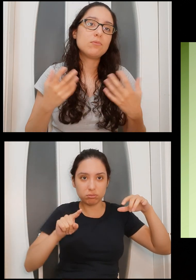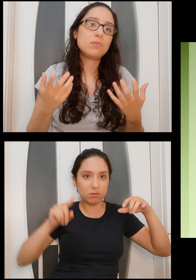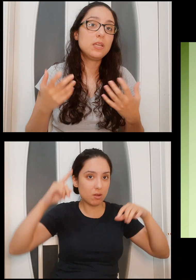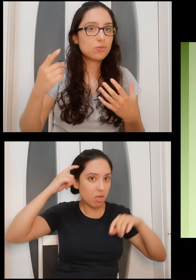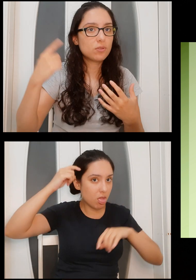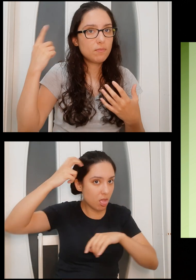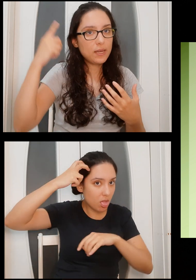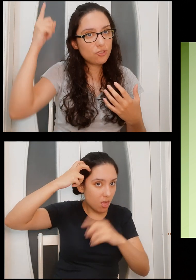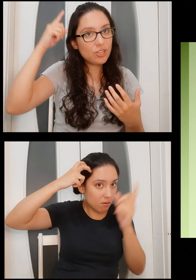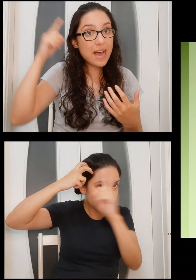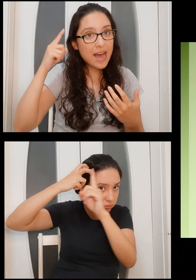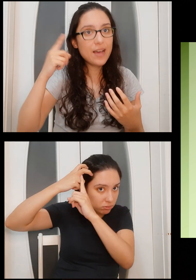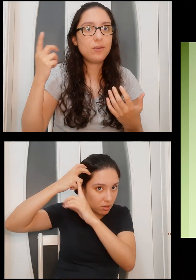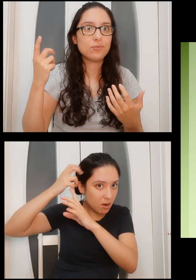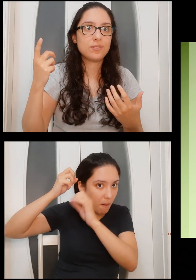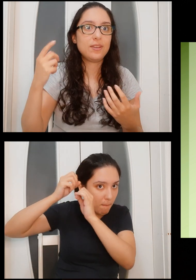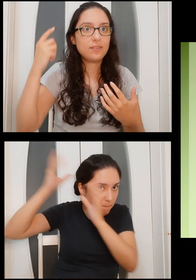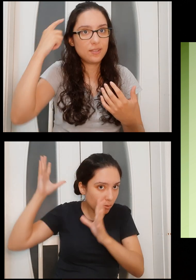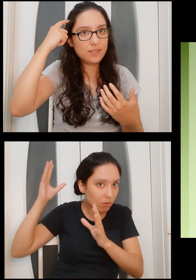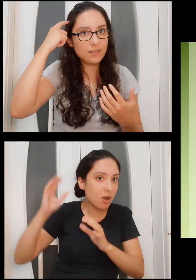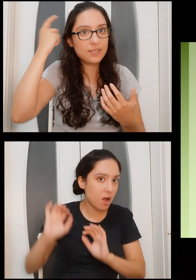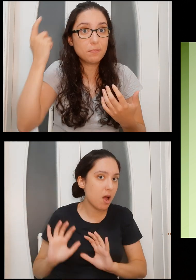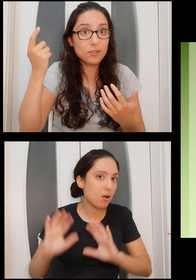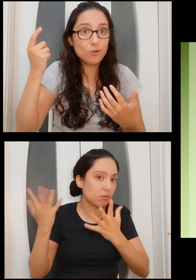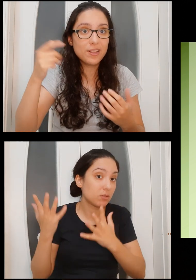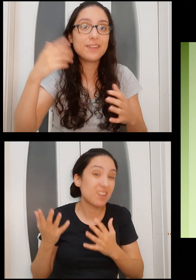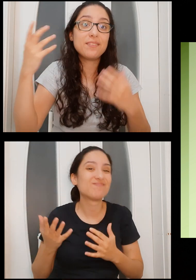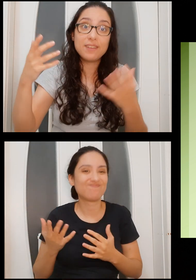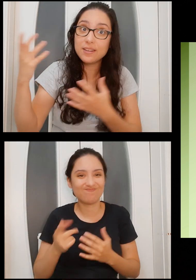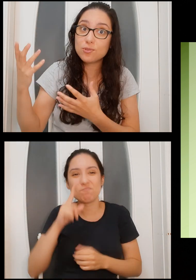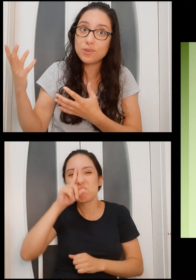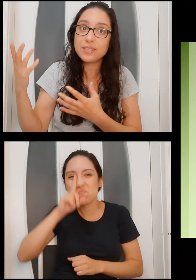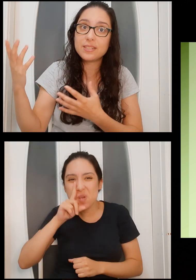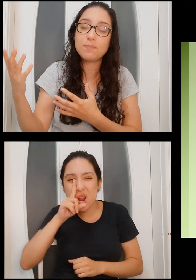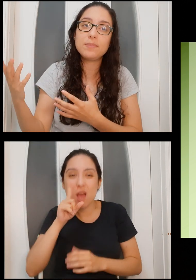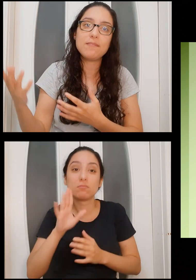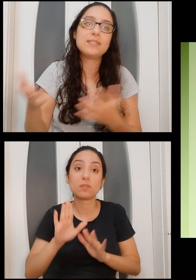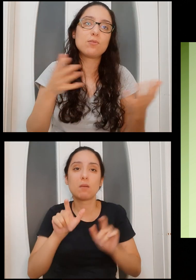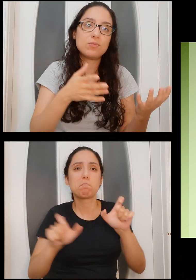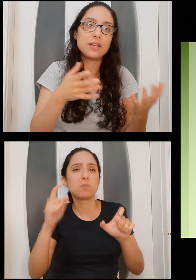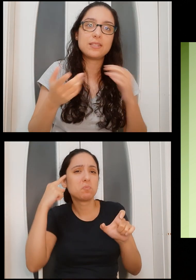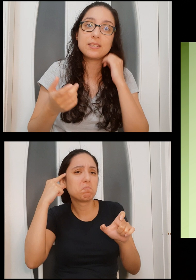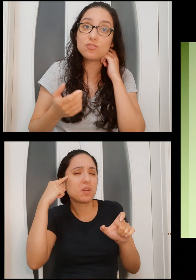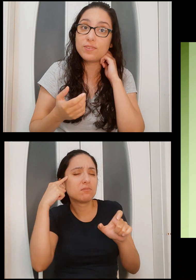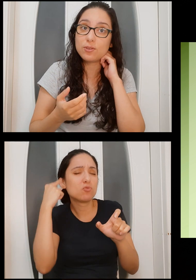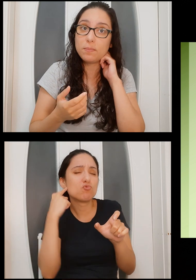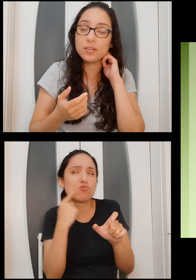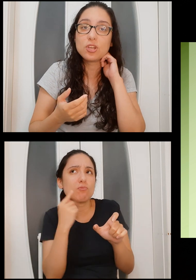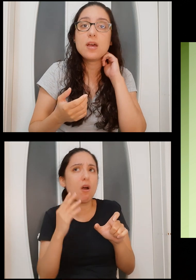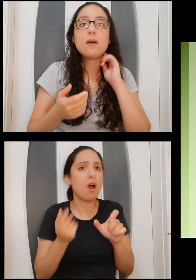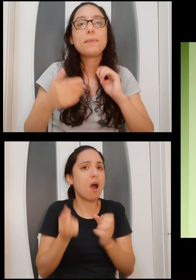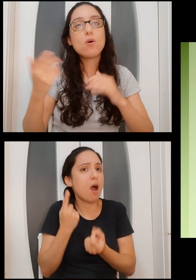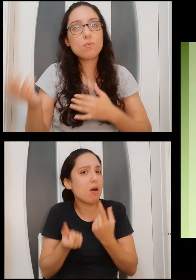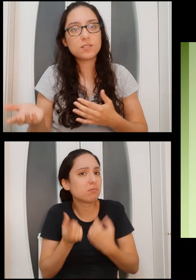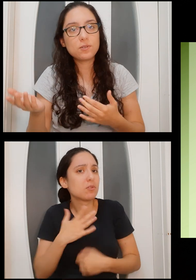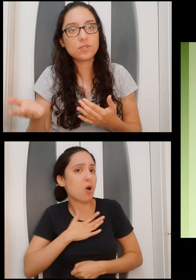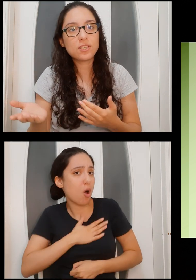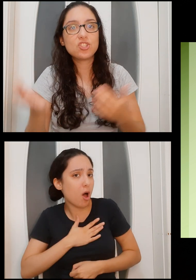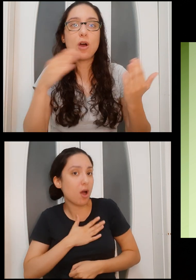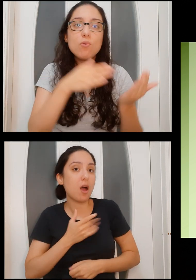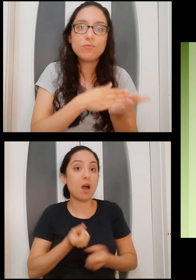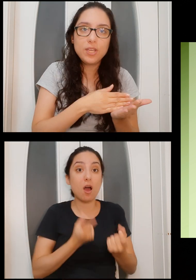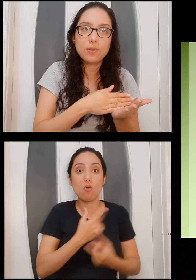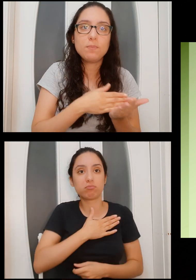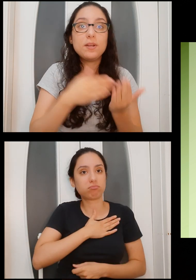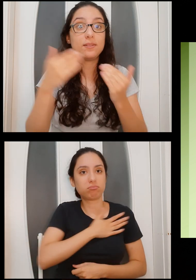Tem um risco também de raios, né, nesse implante coclear. Tem várias coisas que devem ser consideradas antes de fazer o implante. Para algumas pessoas